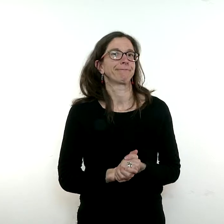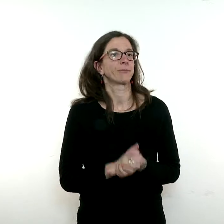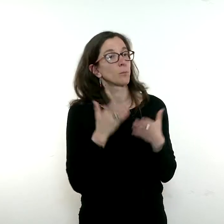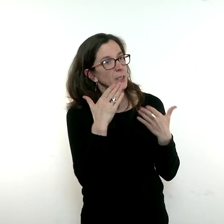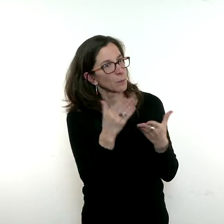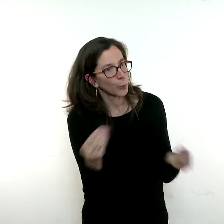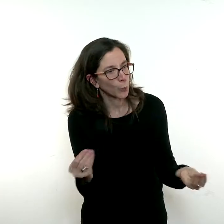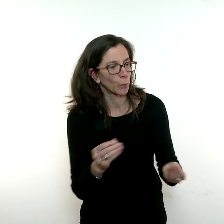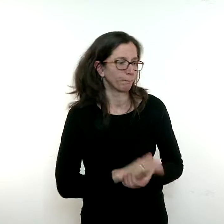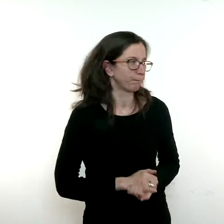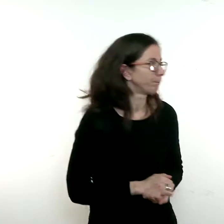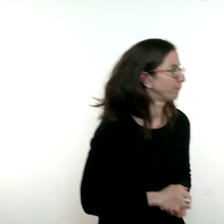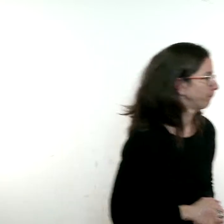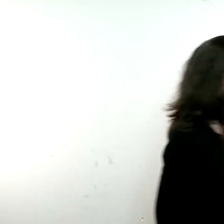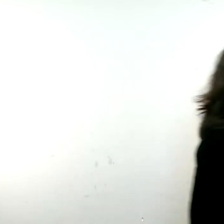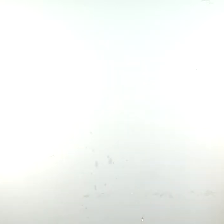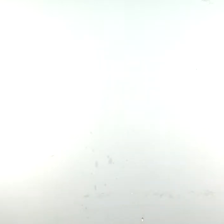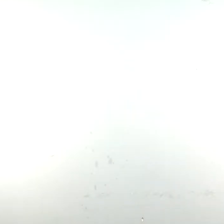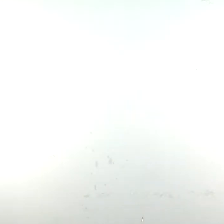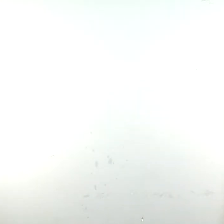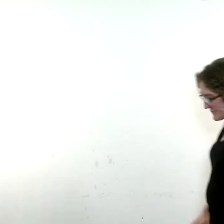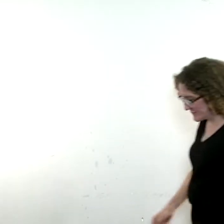Merci beaucoup, Caroline. Qui demande la parole?